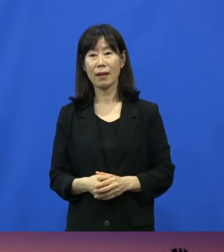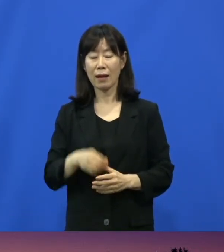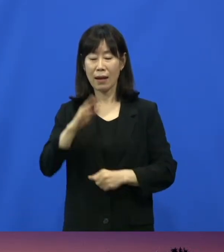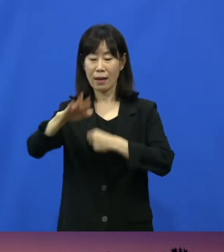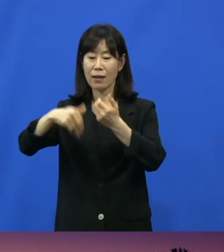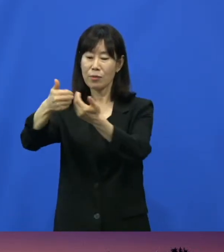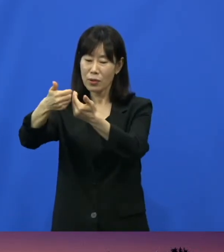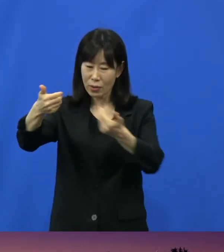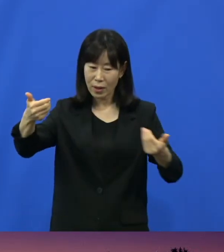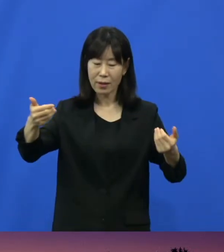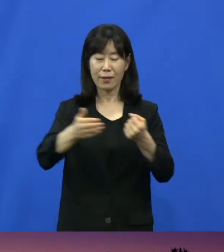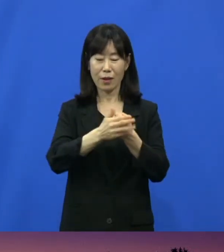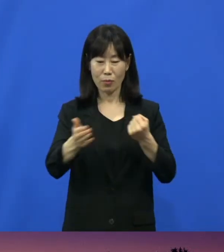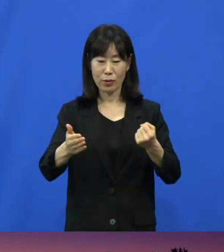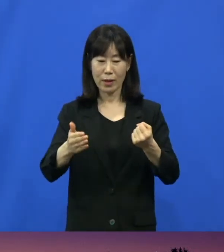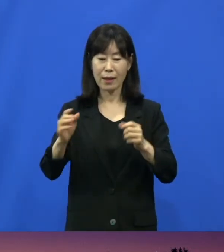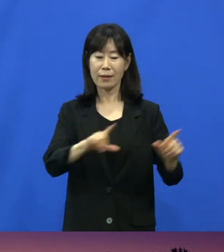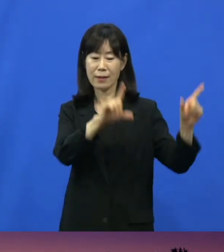험난해지는 거죠.